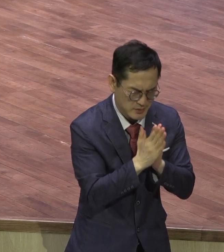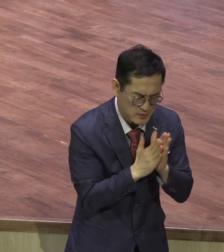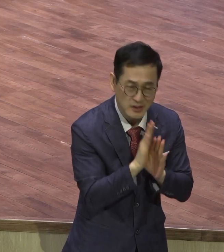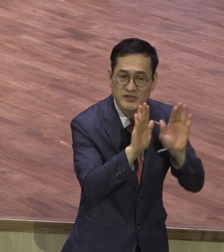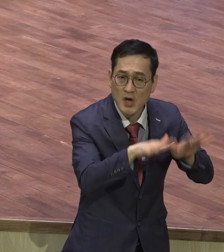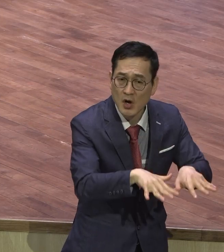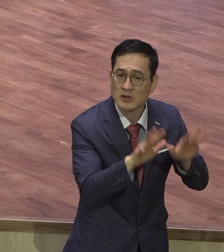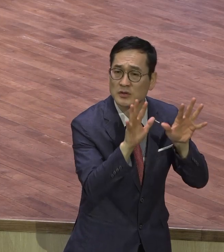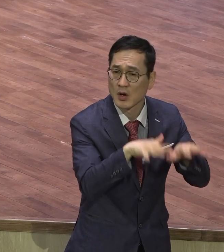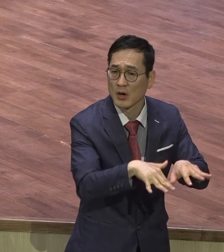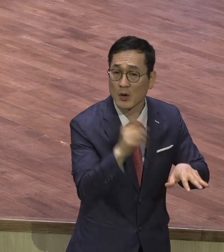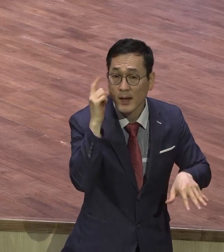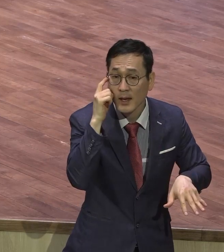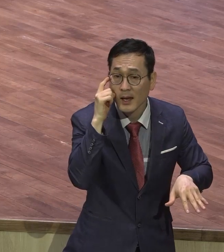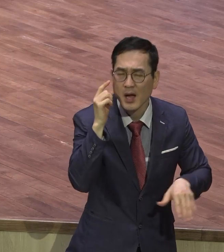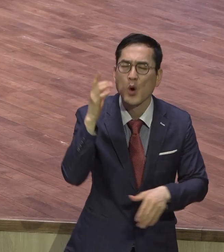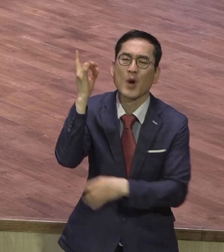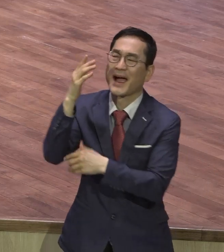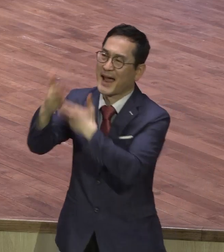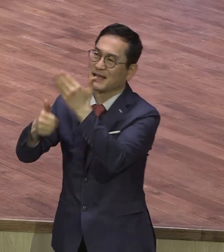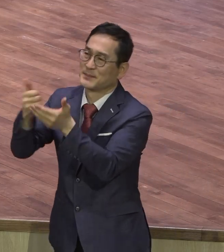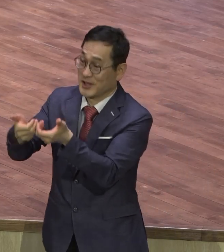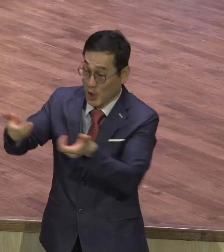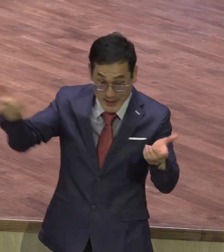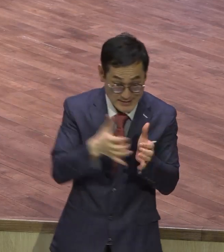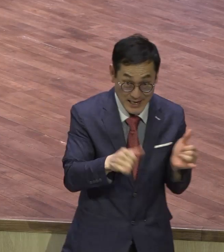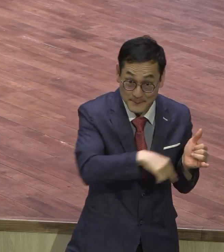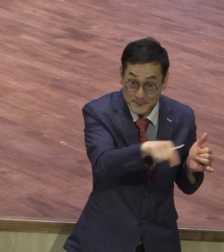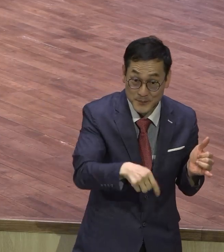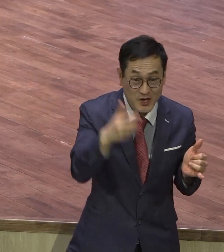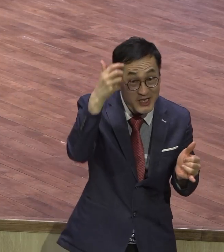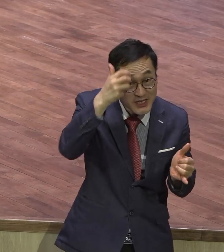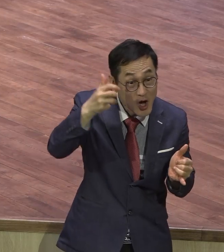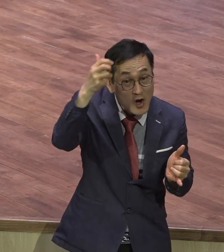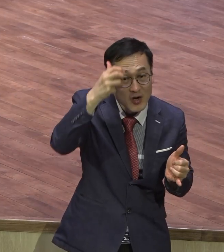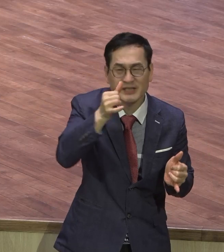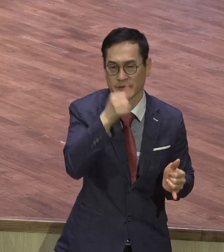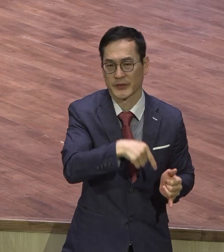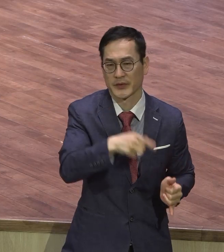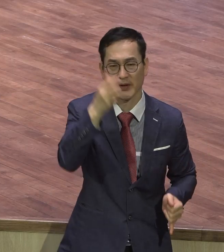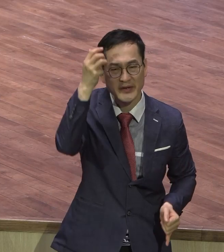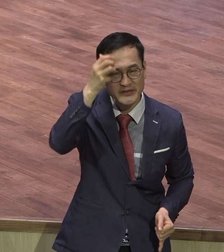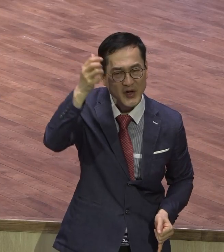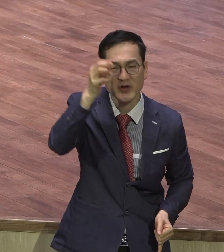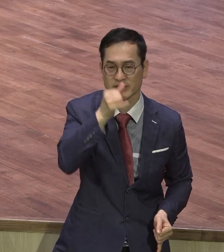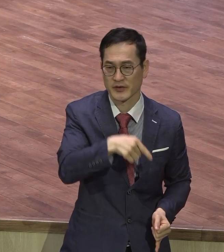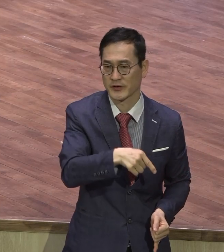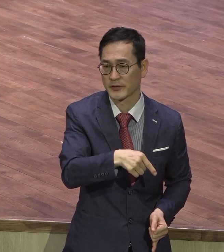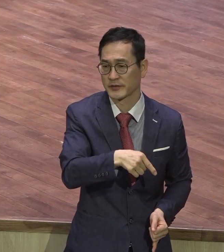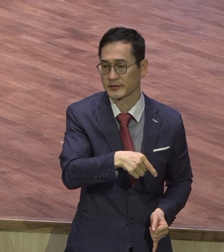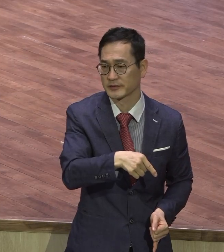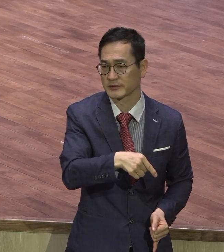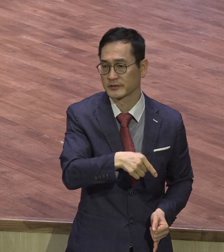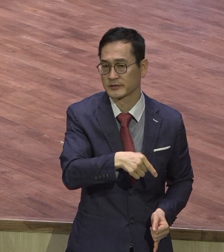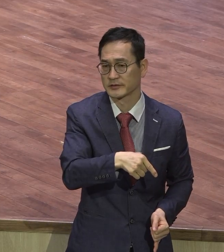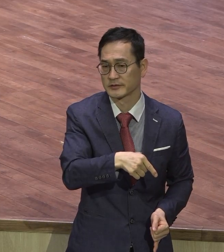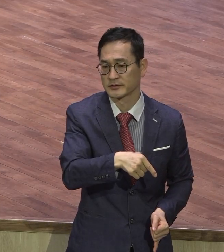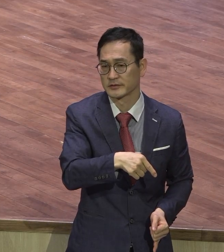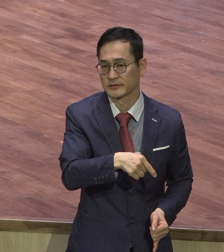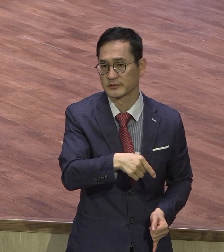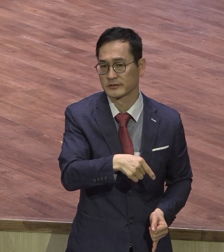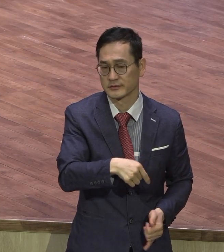하나님 떠난 인간도 영적 존재라는 거예요. 하나님을 안 믿는 인간도